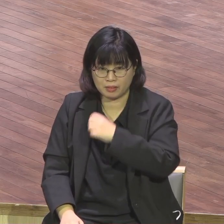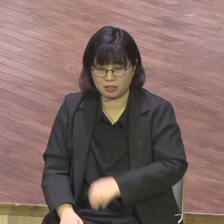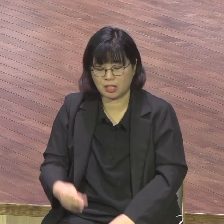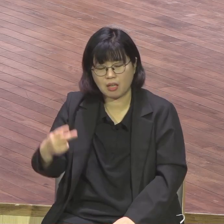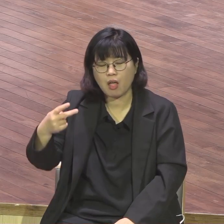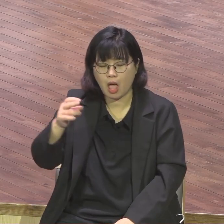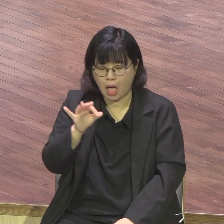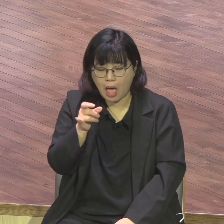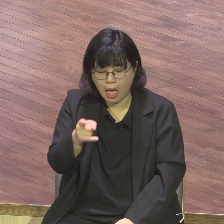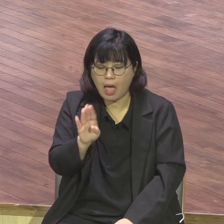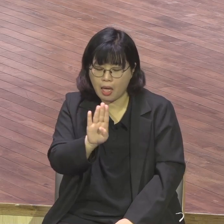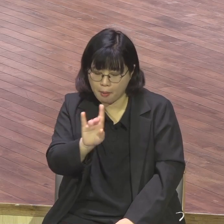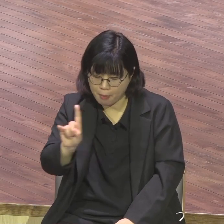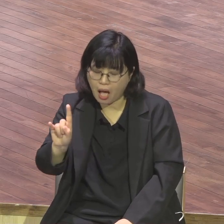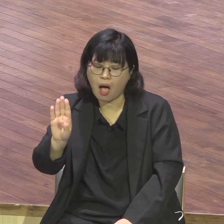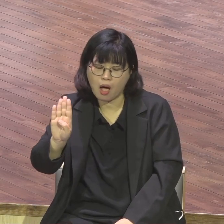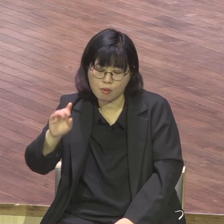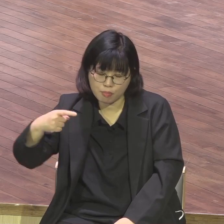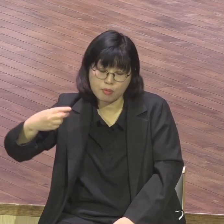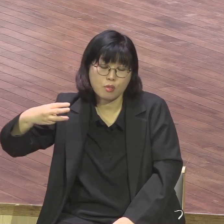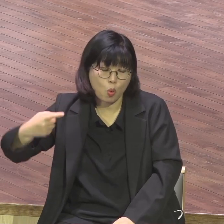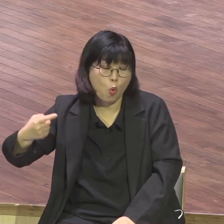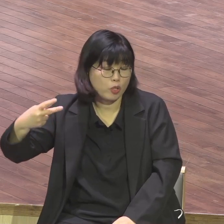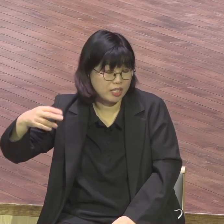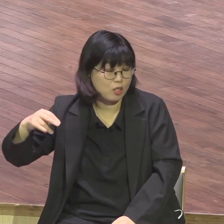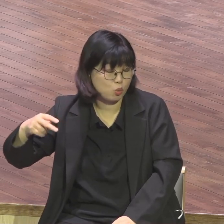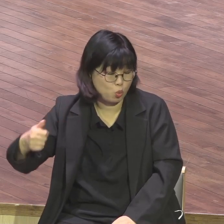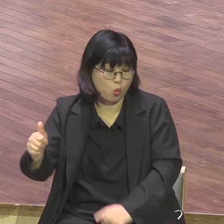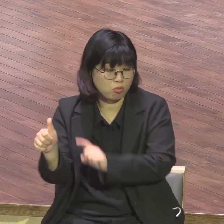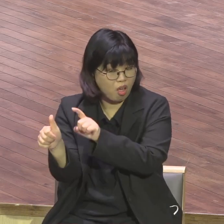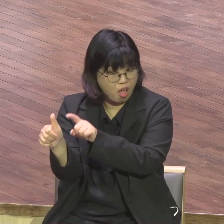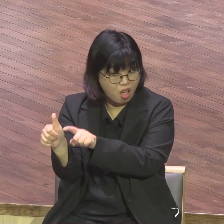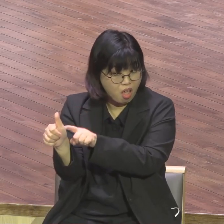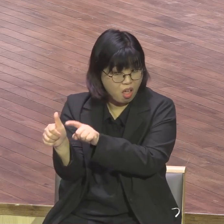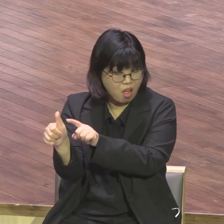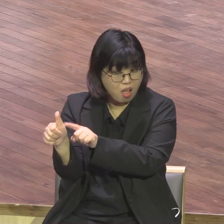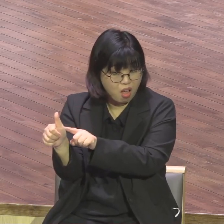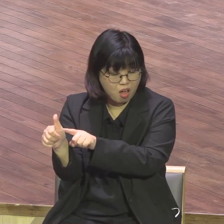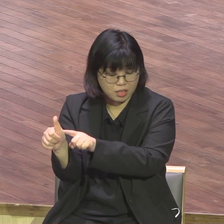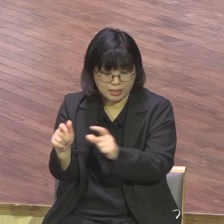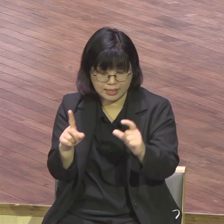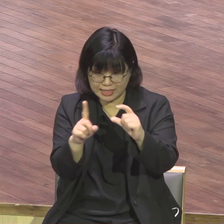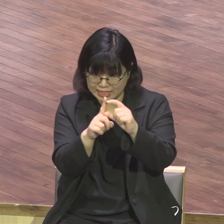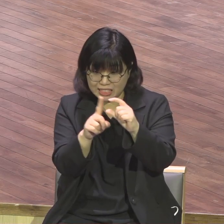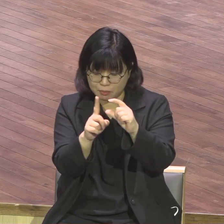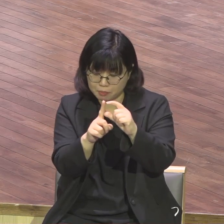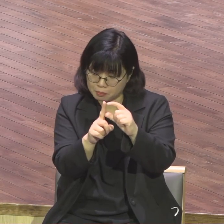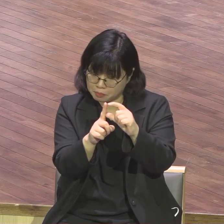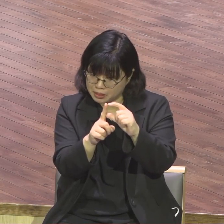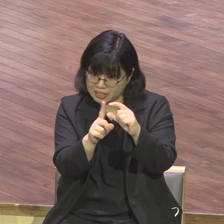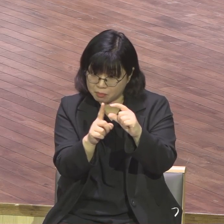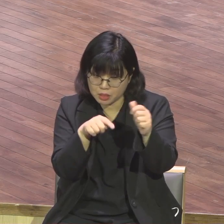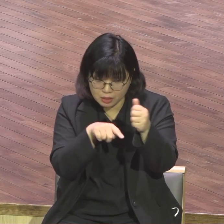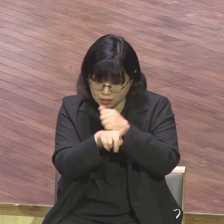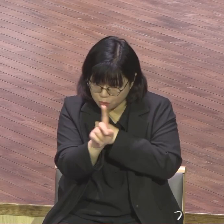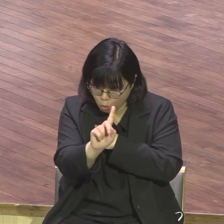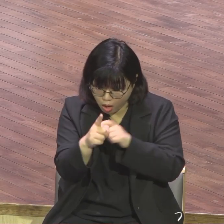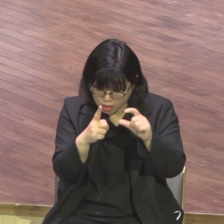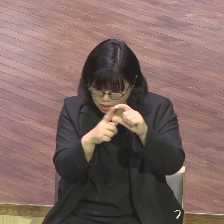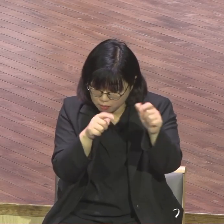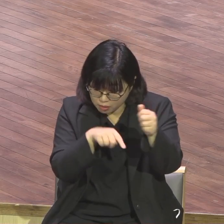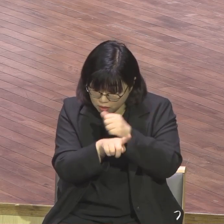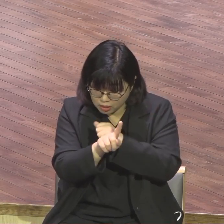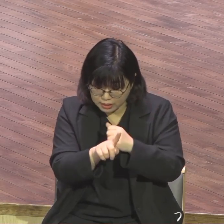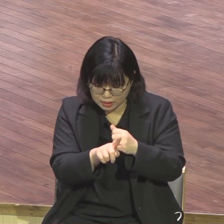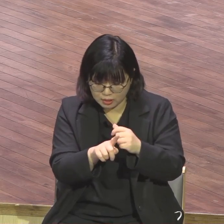에바브로디도예요. 에바브로디도 이 사람의 이름을 보면요 그 이름을